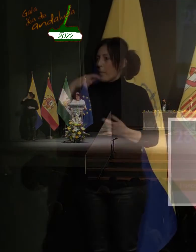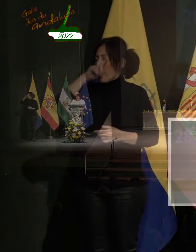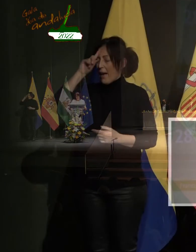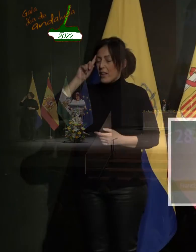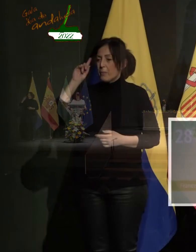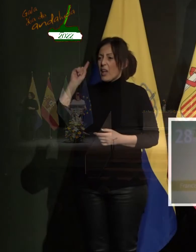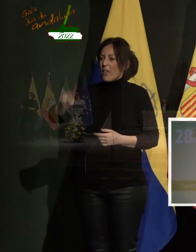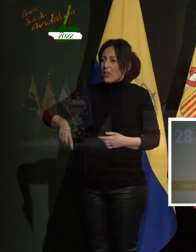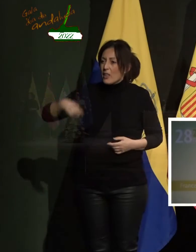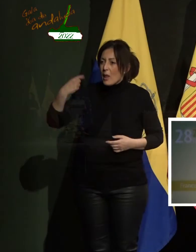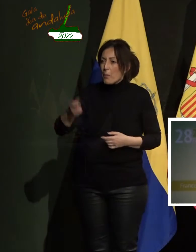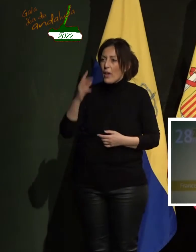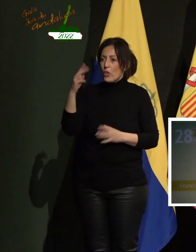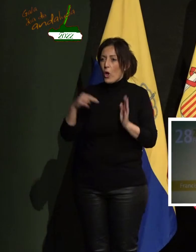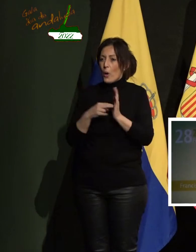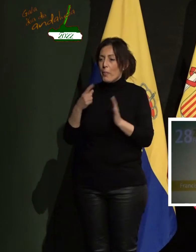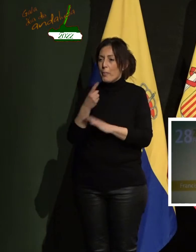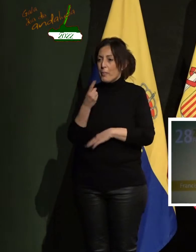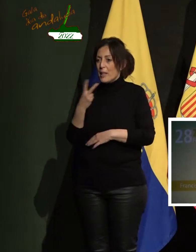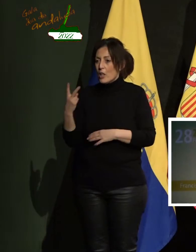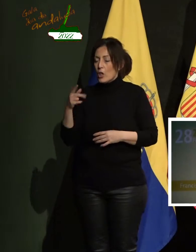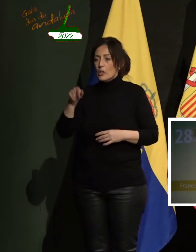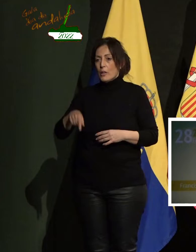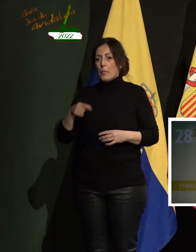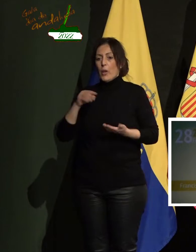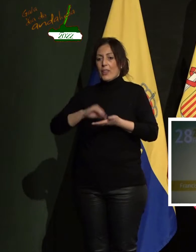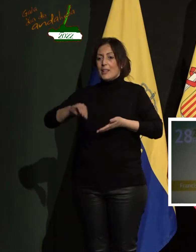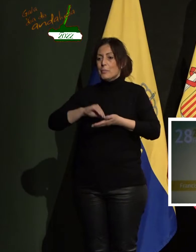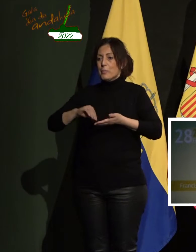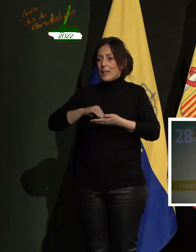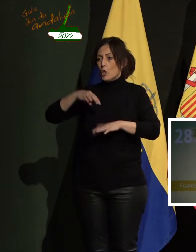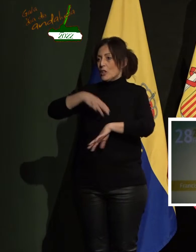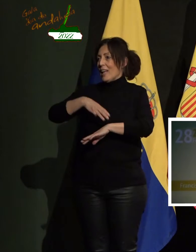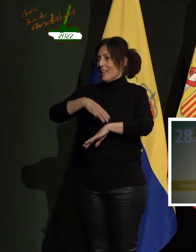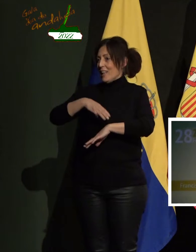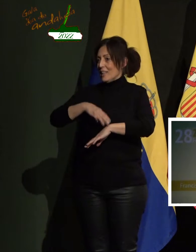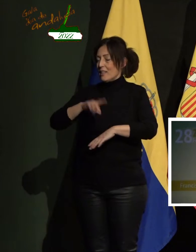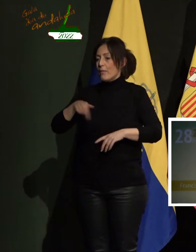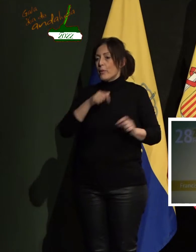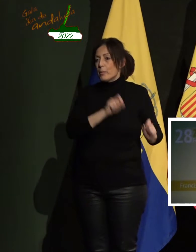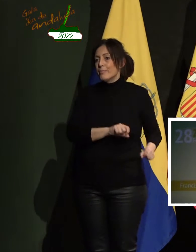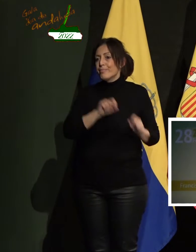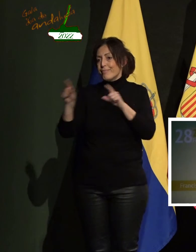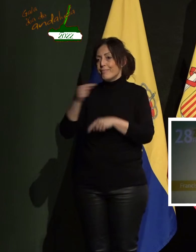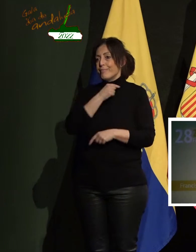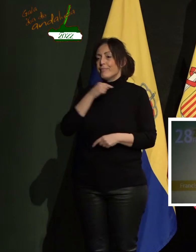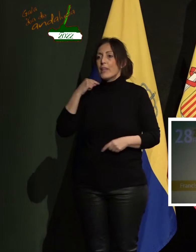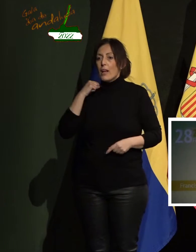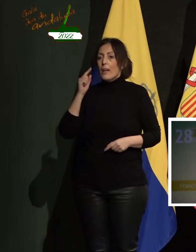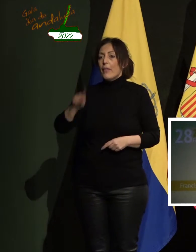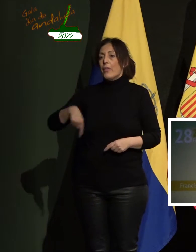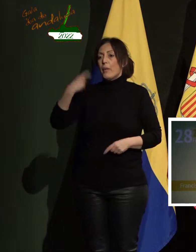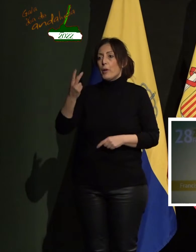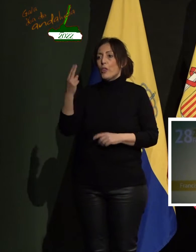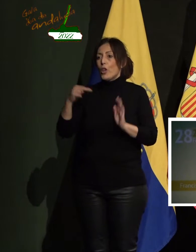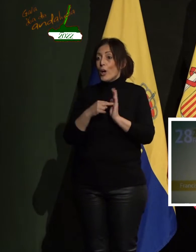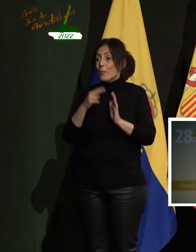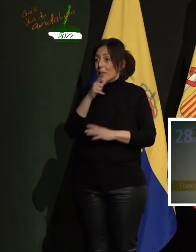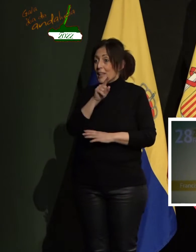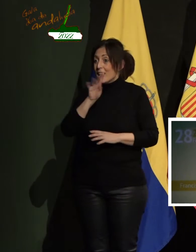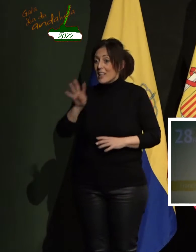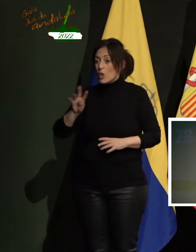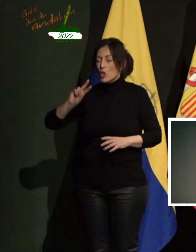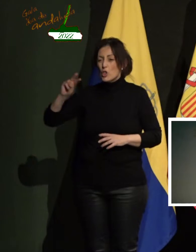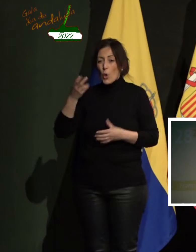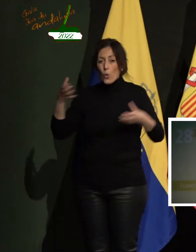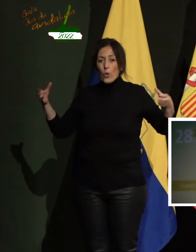En 2012 consigue el despacho de teniente y es destinado a Badajoz. Posteriormente, en 2014, es destinado al 2º